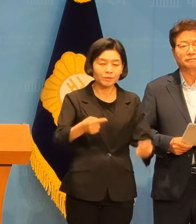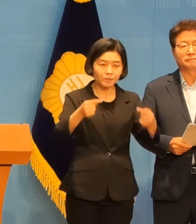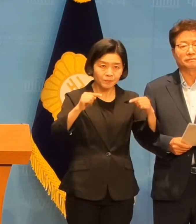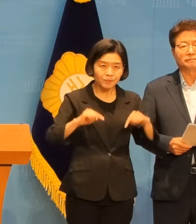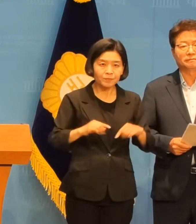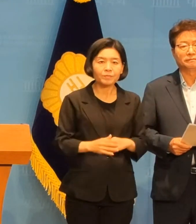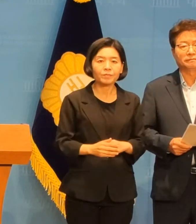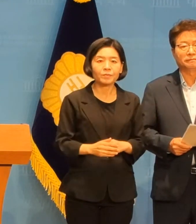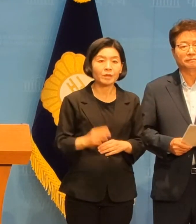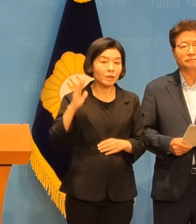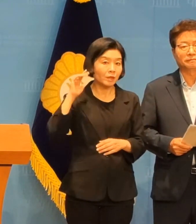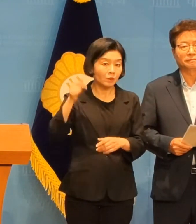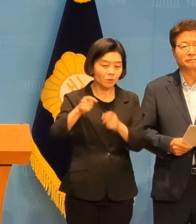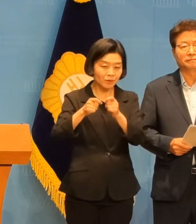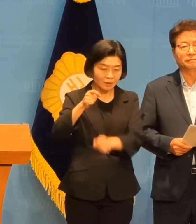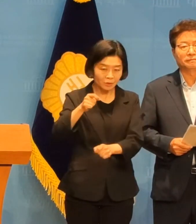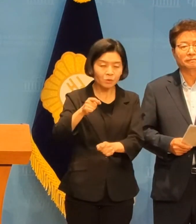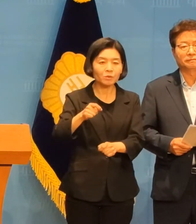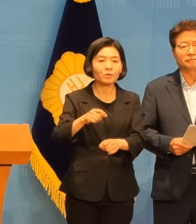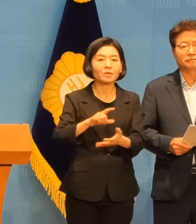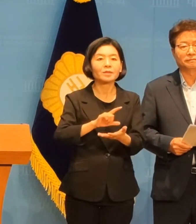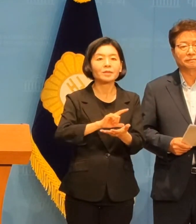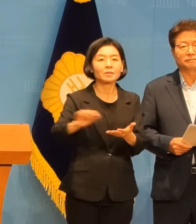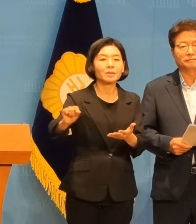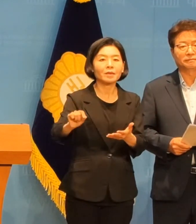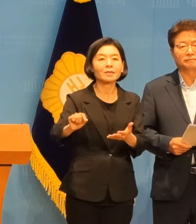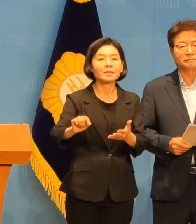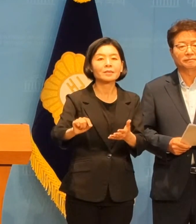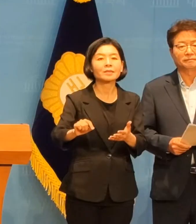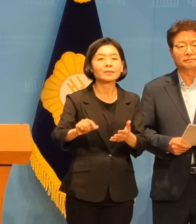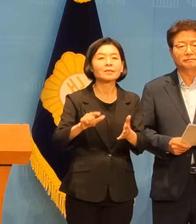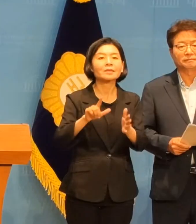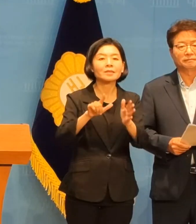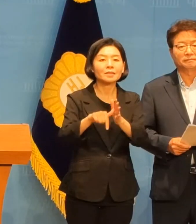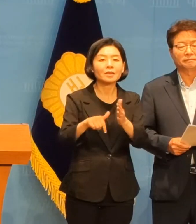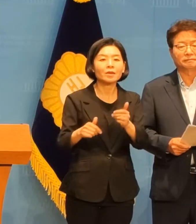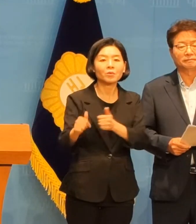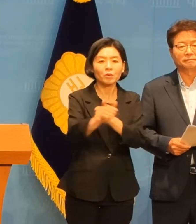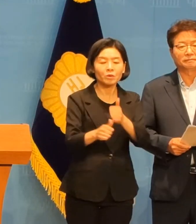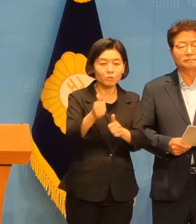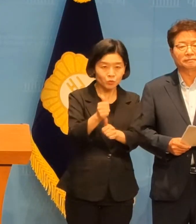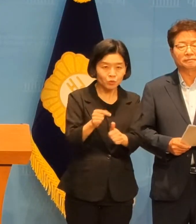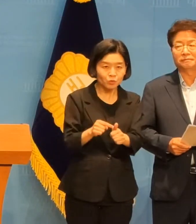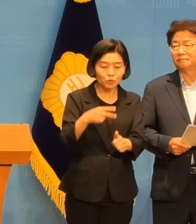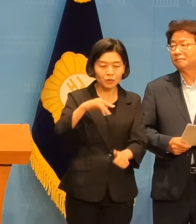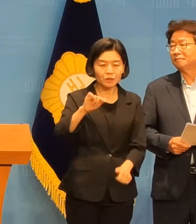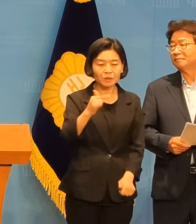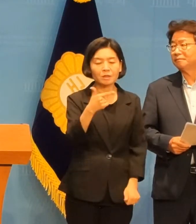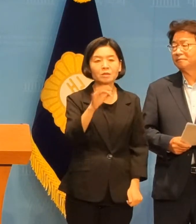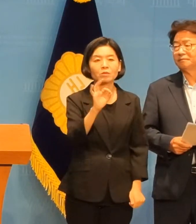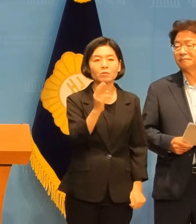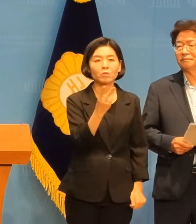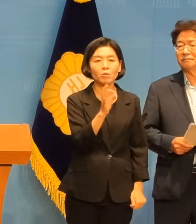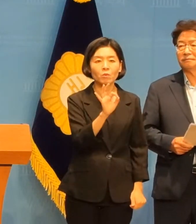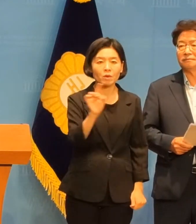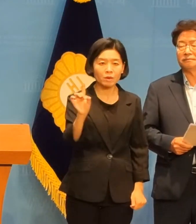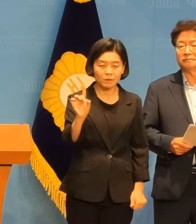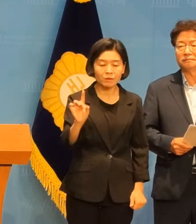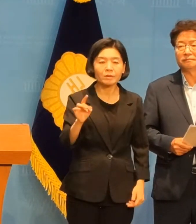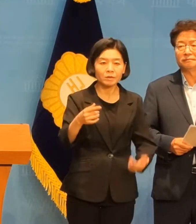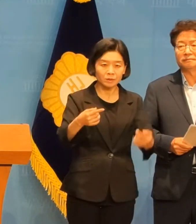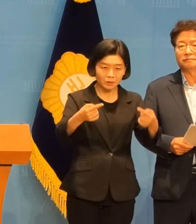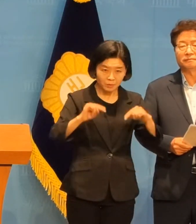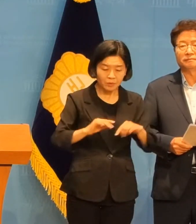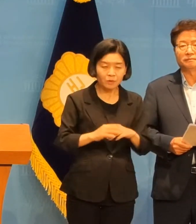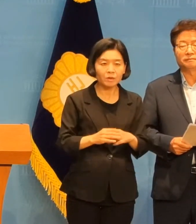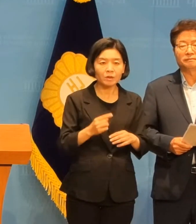그리고 대통령 직속 지방시대위원회 부위원장 신용환님 모셨습니다. 더민주